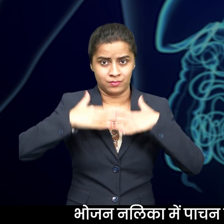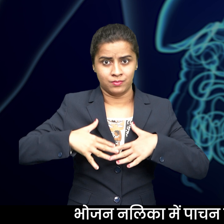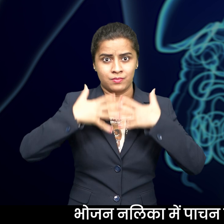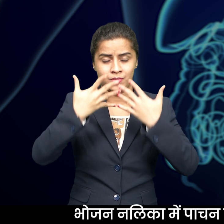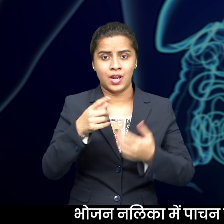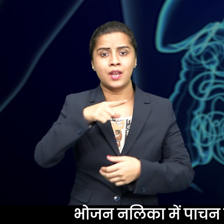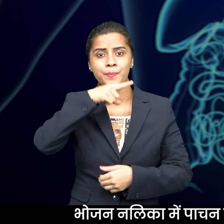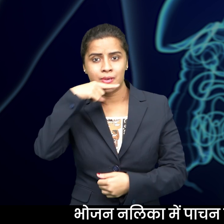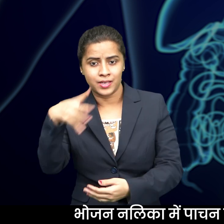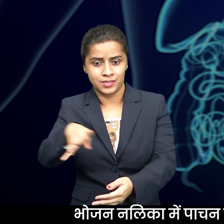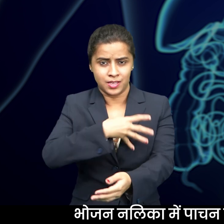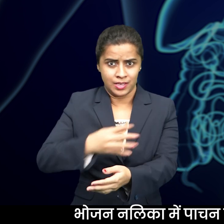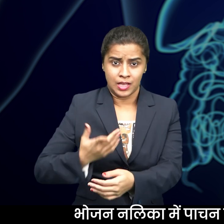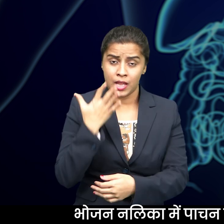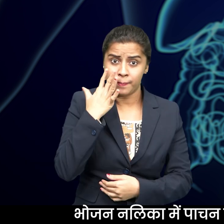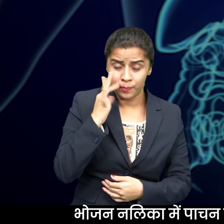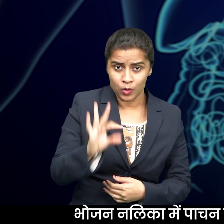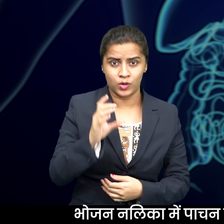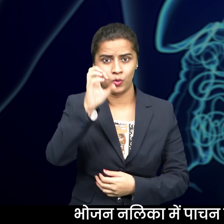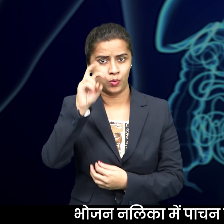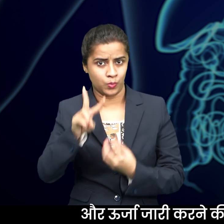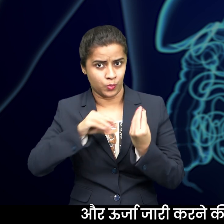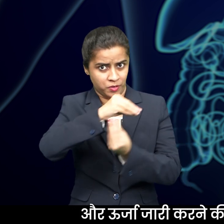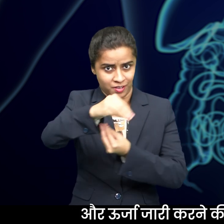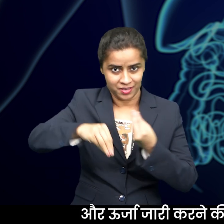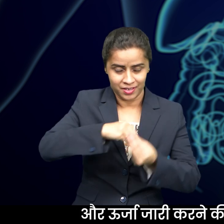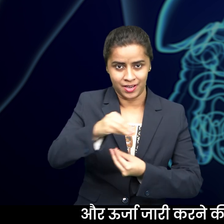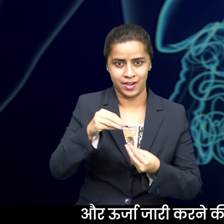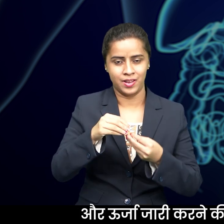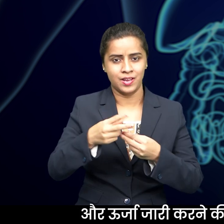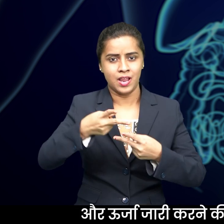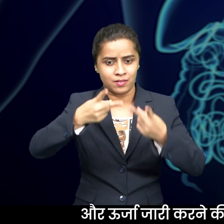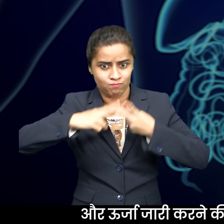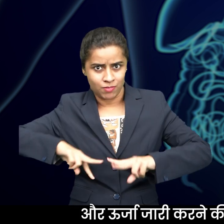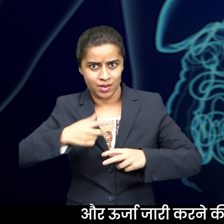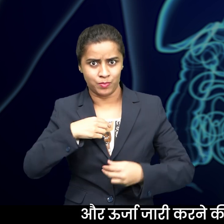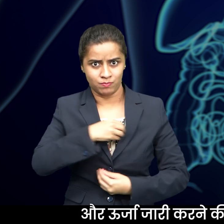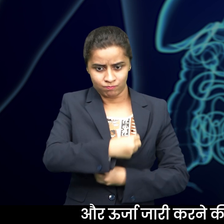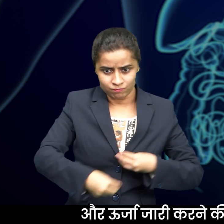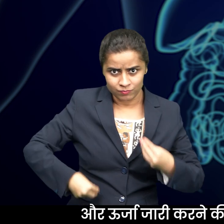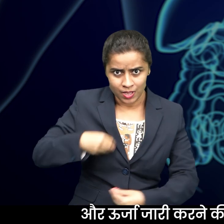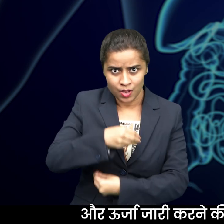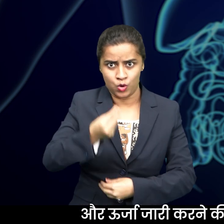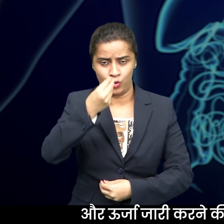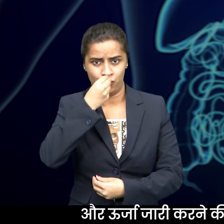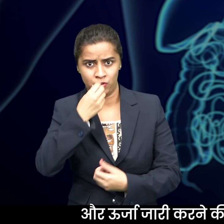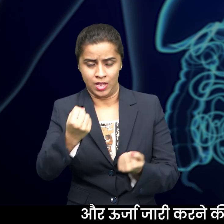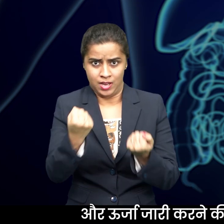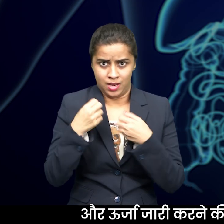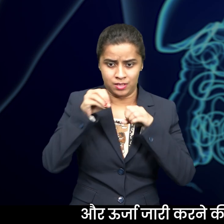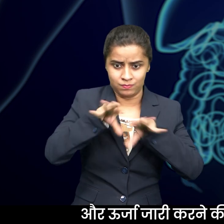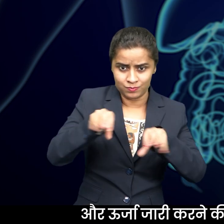होता है और ऑक्सीकरण और भोजन और ऊर्जा जारी करने की प्रक्रिया के